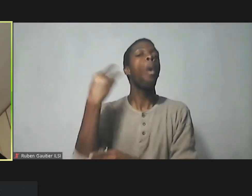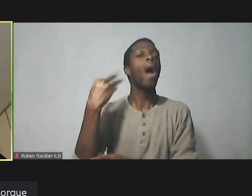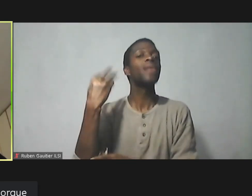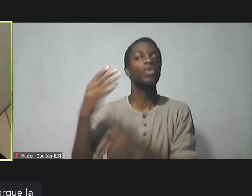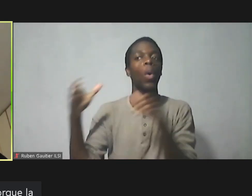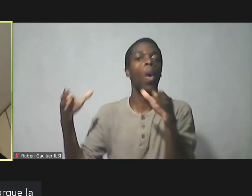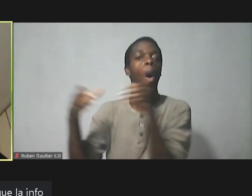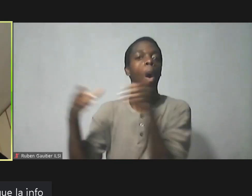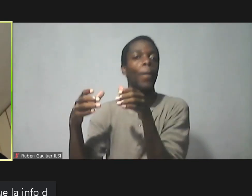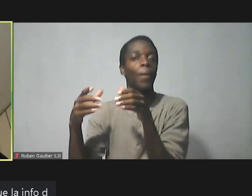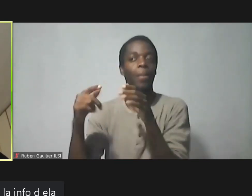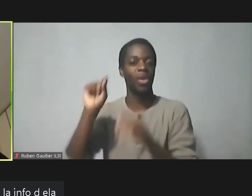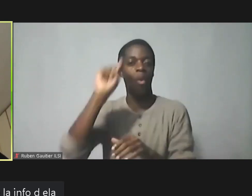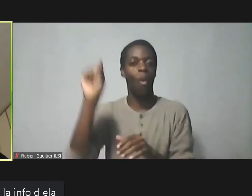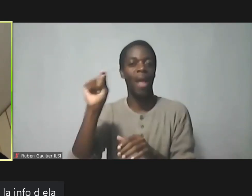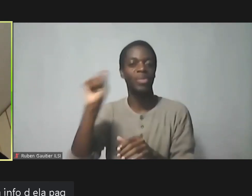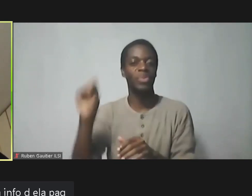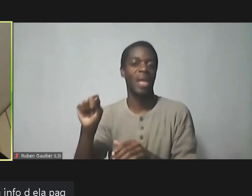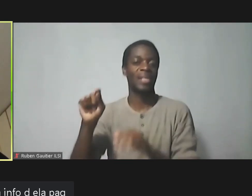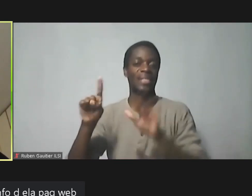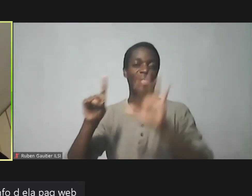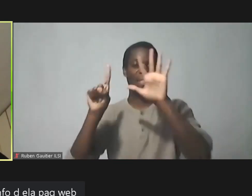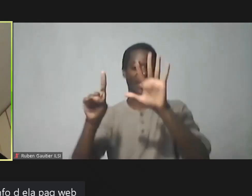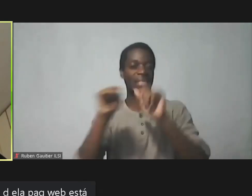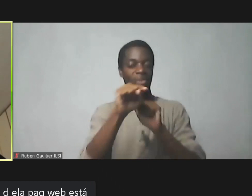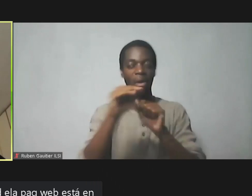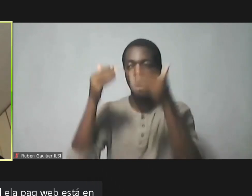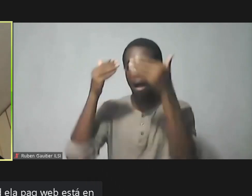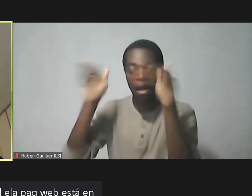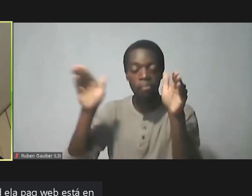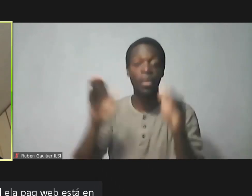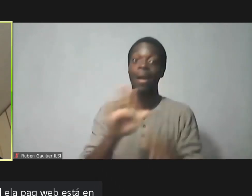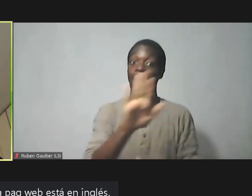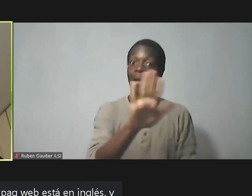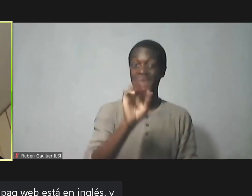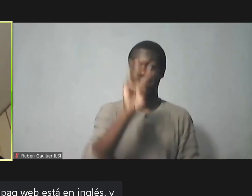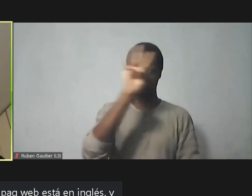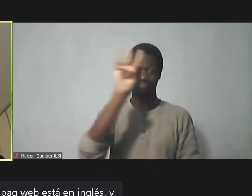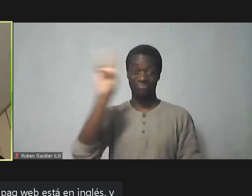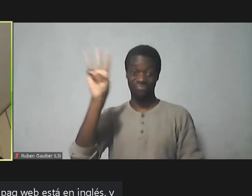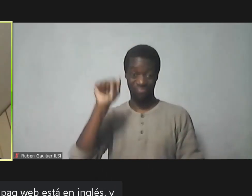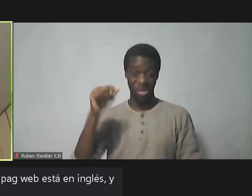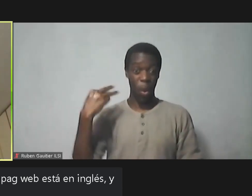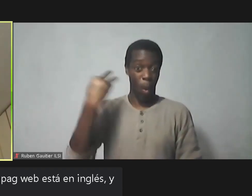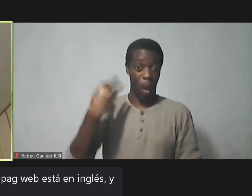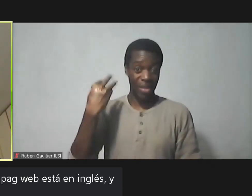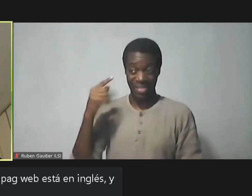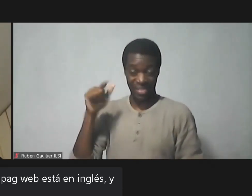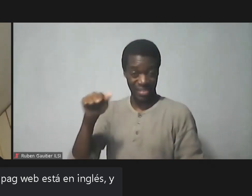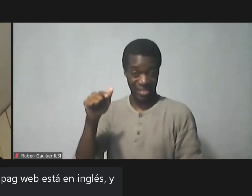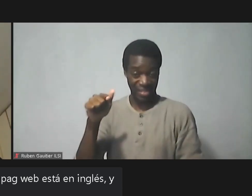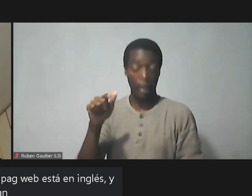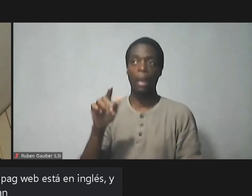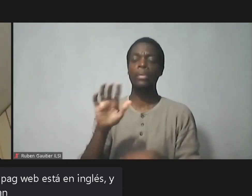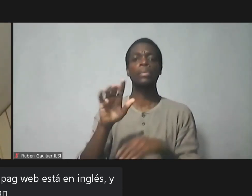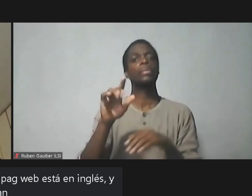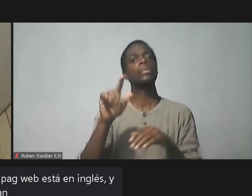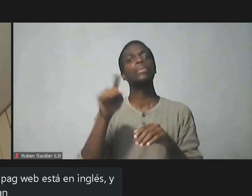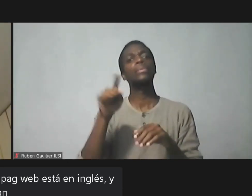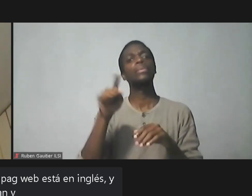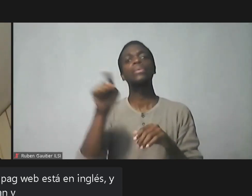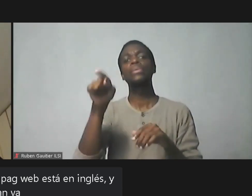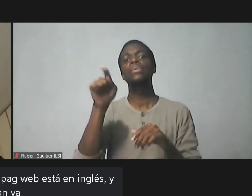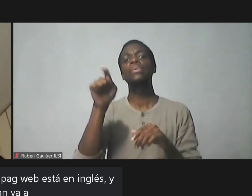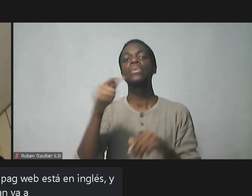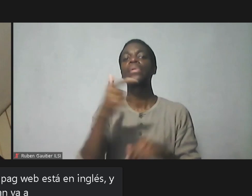por lo general en inglés. Entonces, quienes de repente no dominan inglés, va a ser complicado que puedan acceder a la información. Sí. Pero igual, ese es un